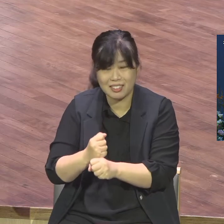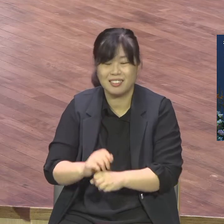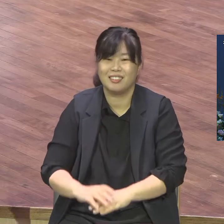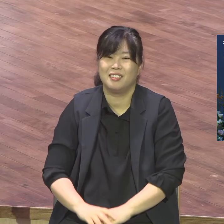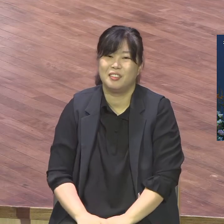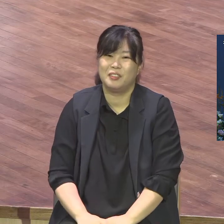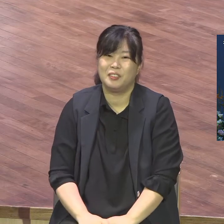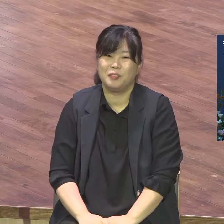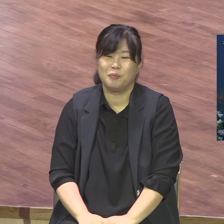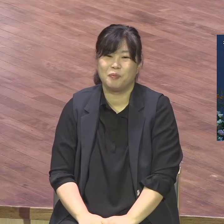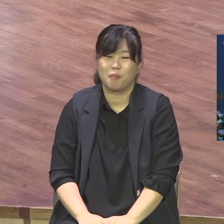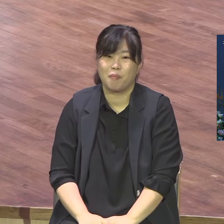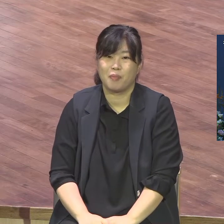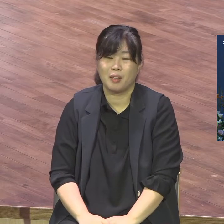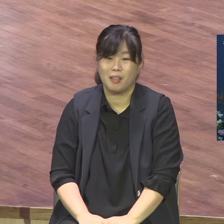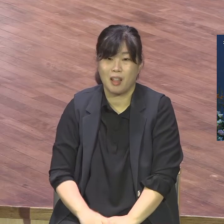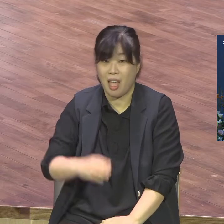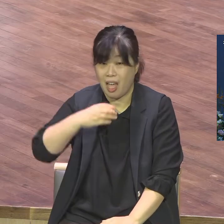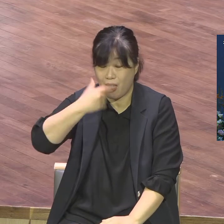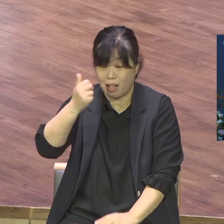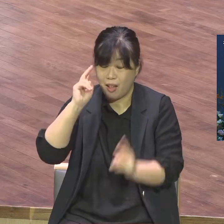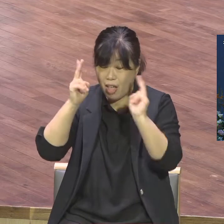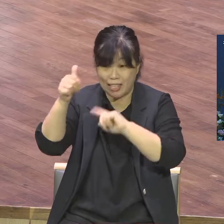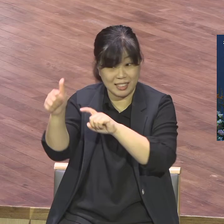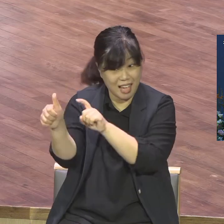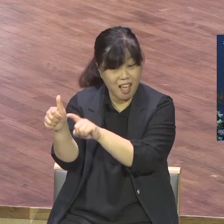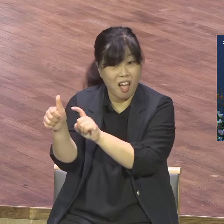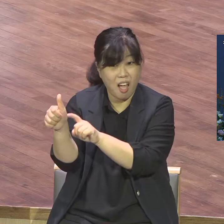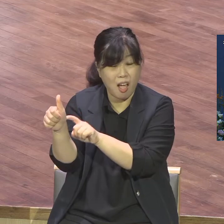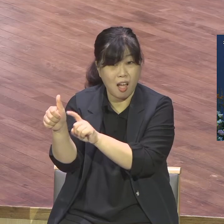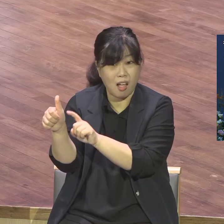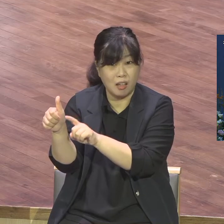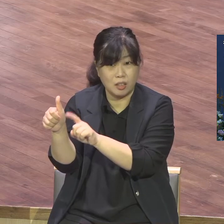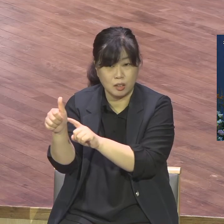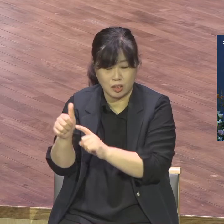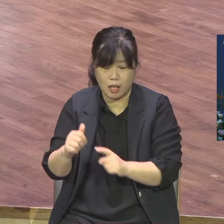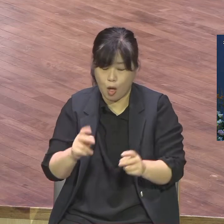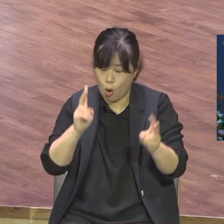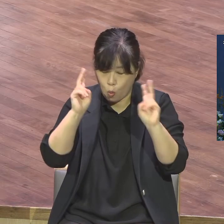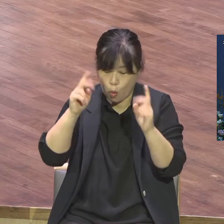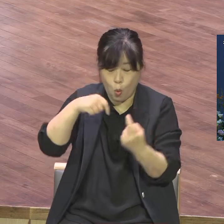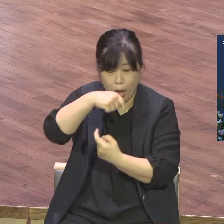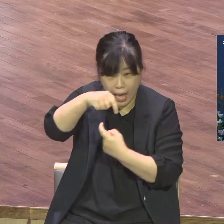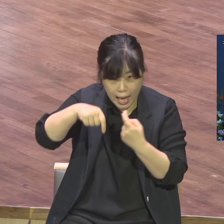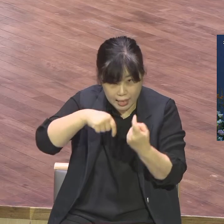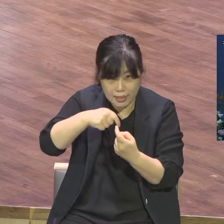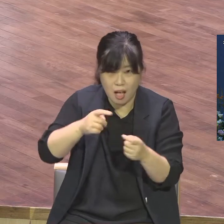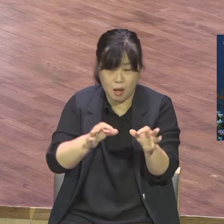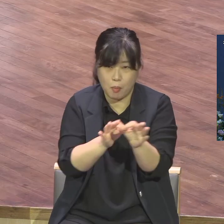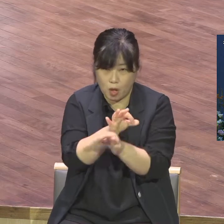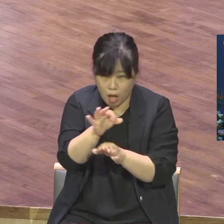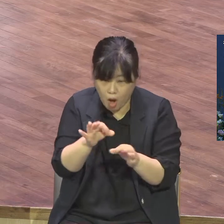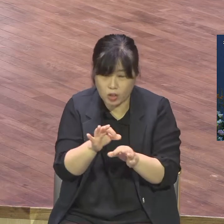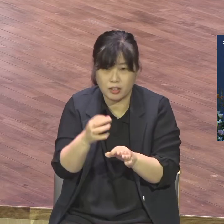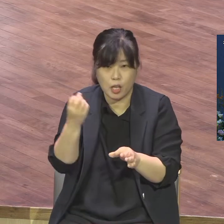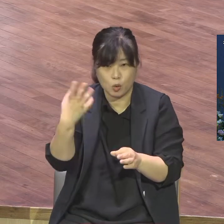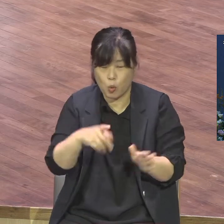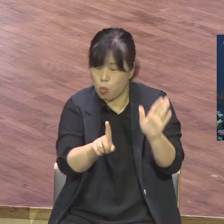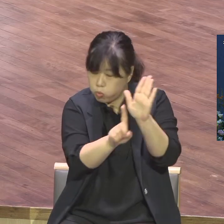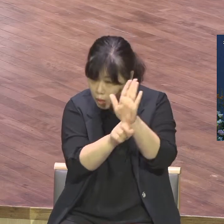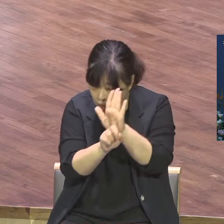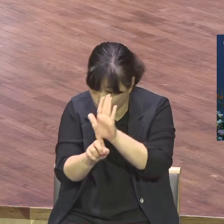놀라운 성공 거두었죠. 이 잡스는요 제품뿐만 아니에요. 회사 경영, 마케팅, 광고